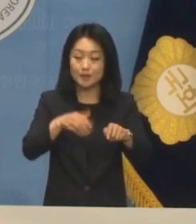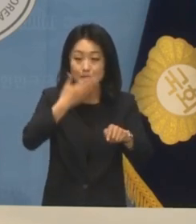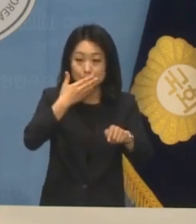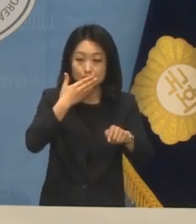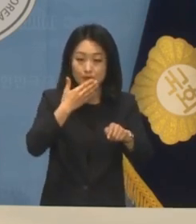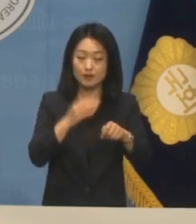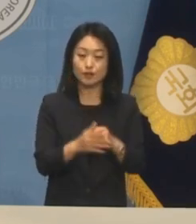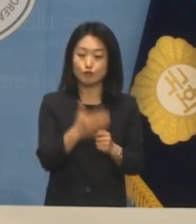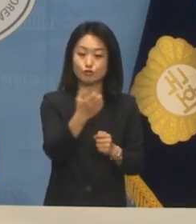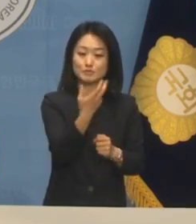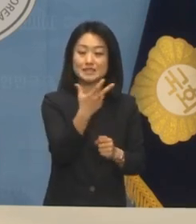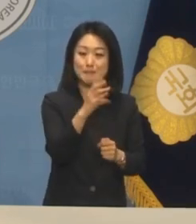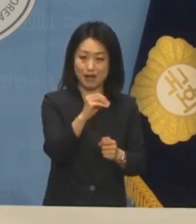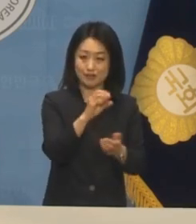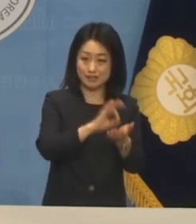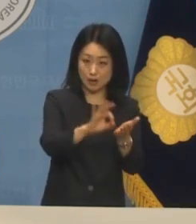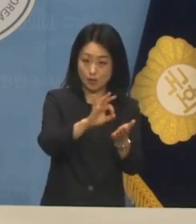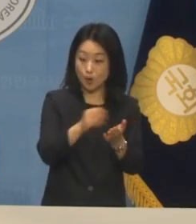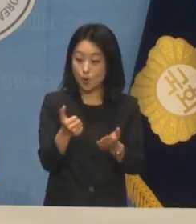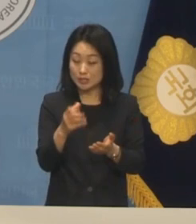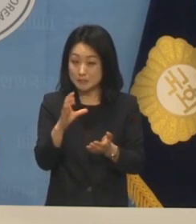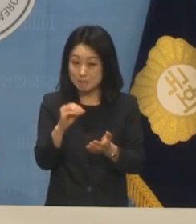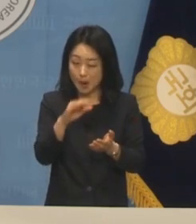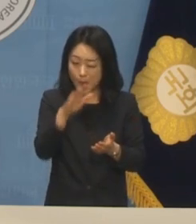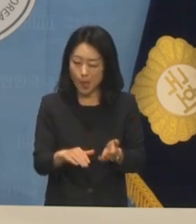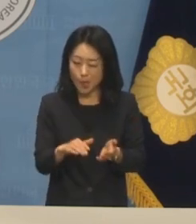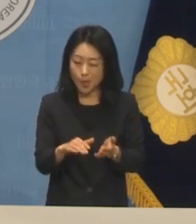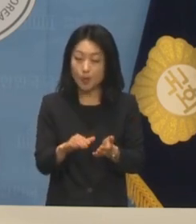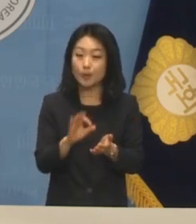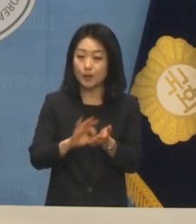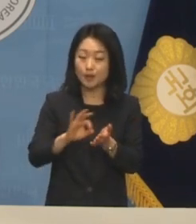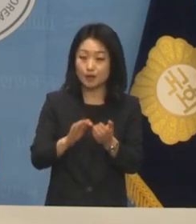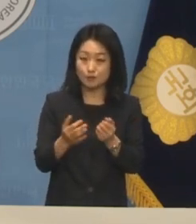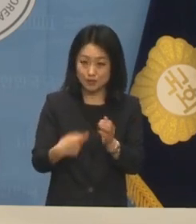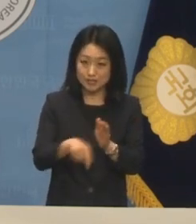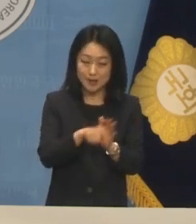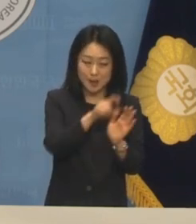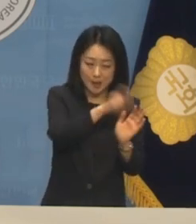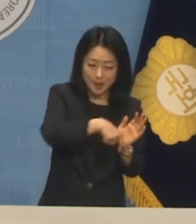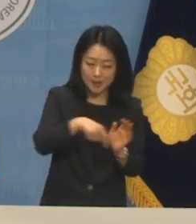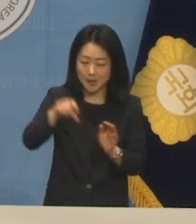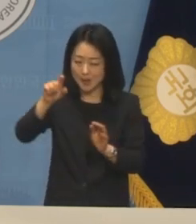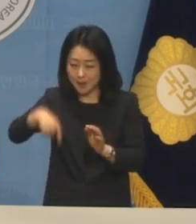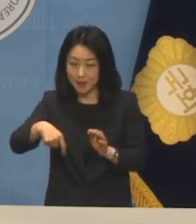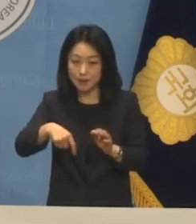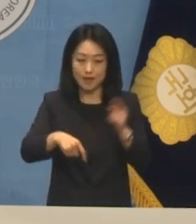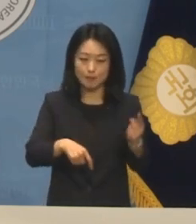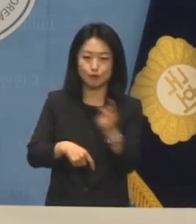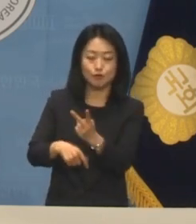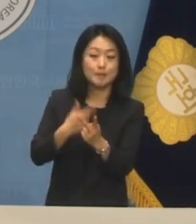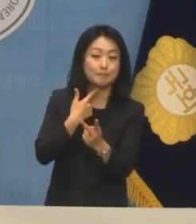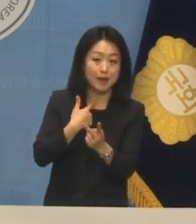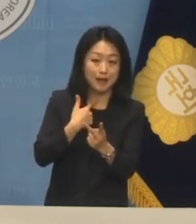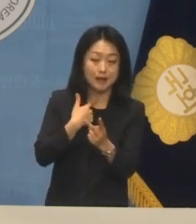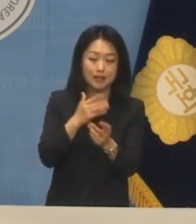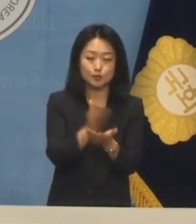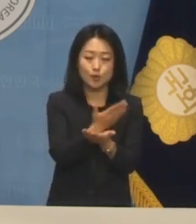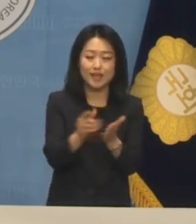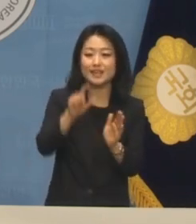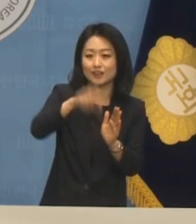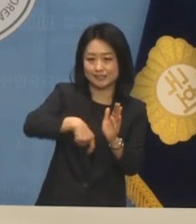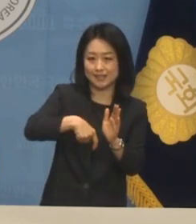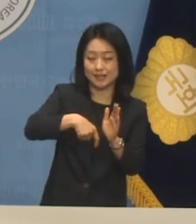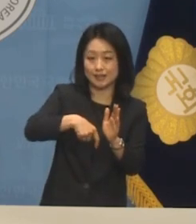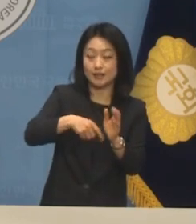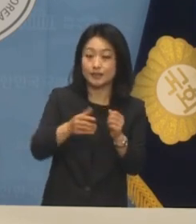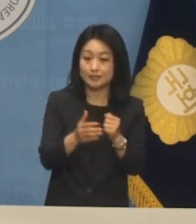사용한 후 50만 원 미만으로 금액을 낮추려고 2번에 걸쳐 쪼개기 결제를 한 의혹입니다. 이는 사용이